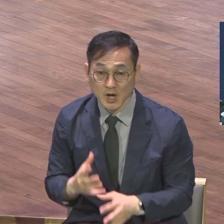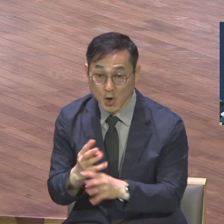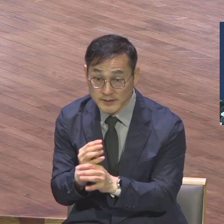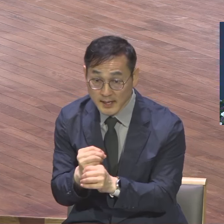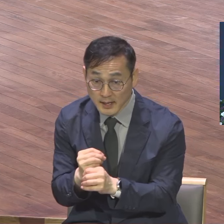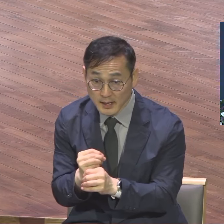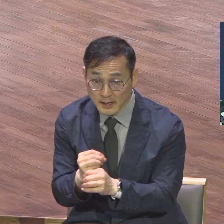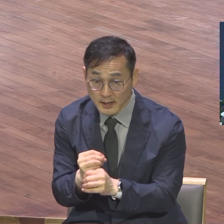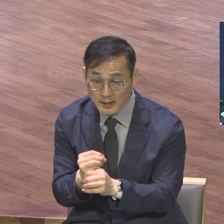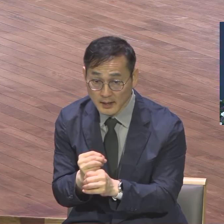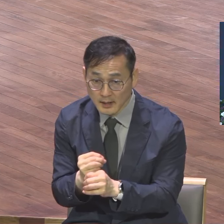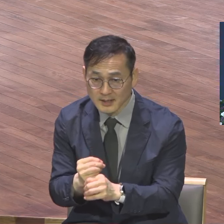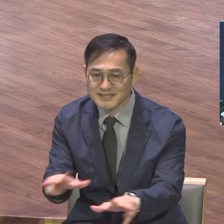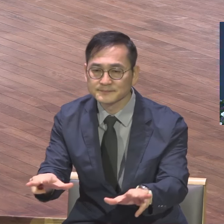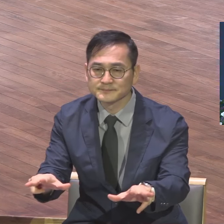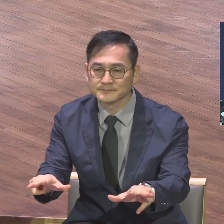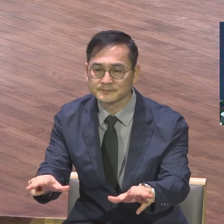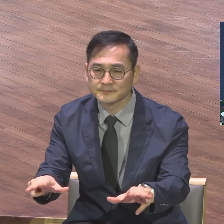지금